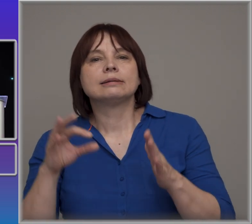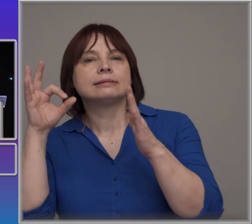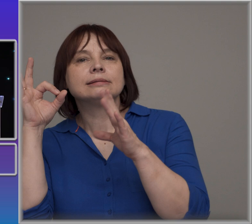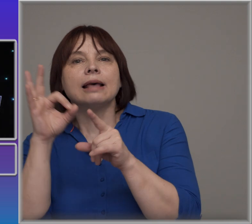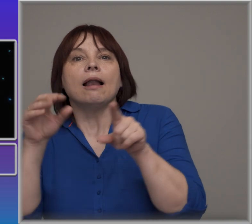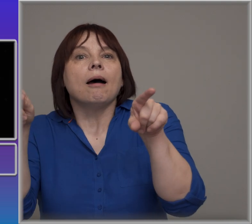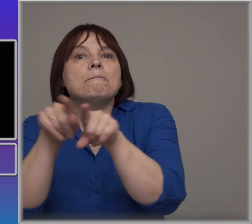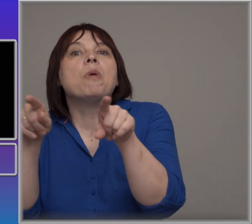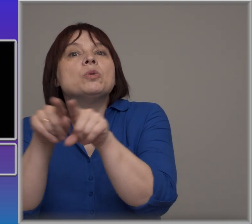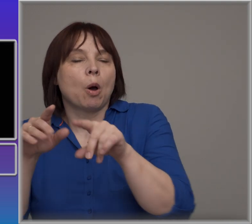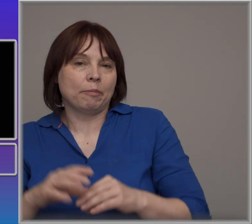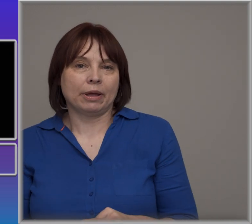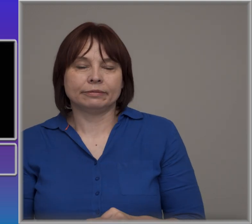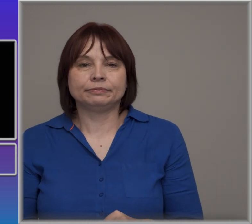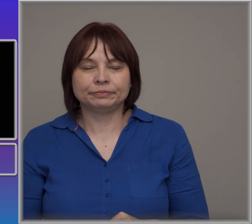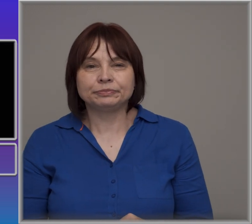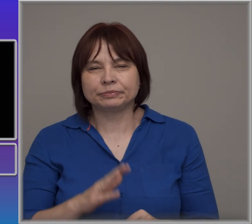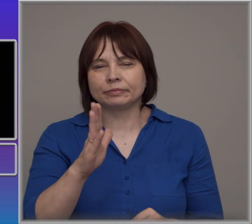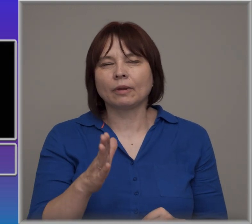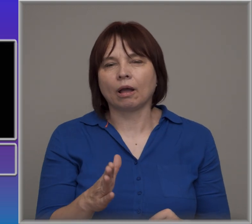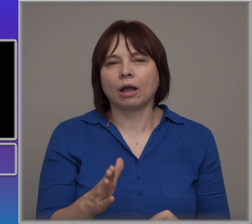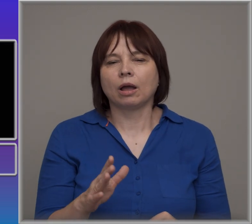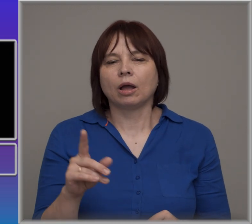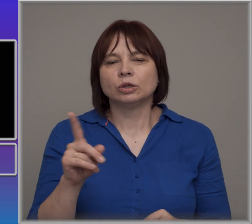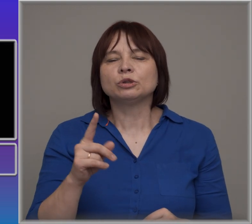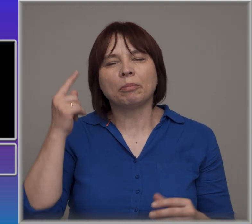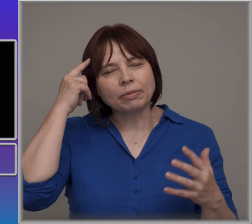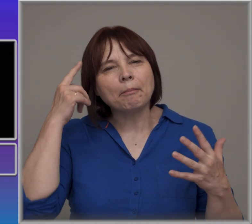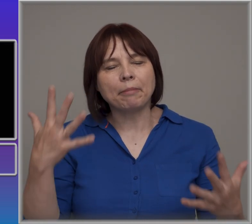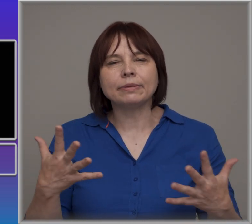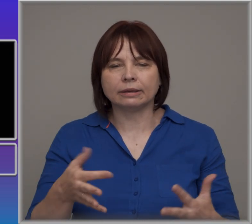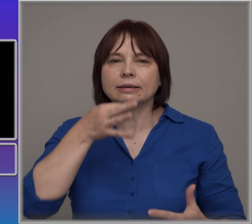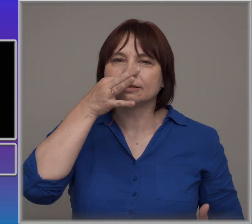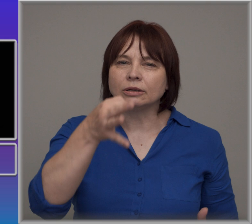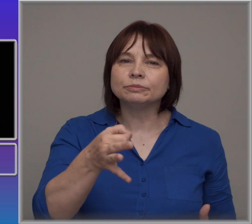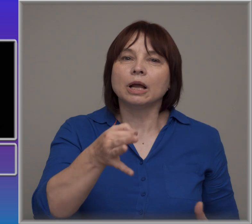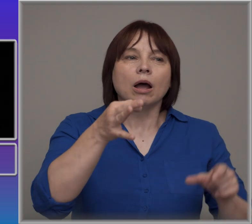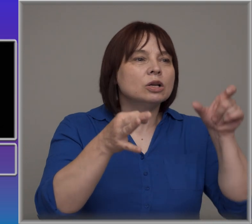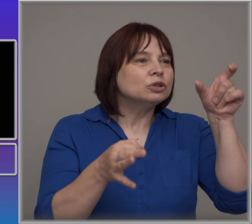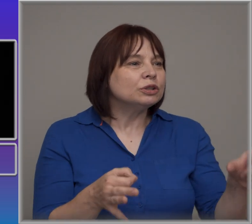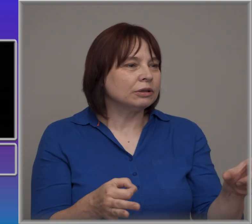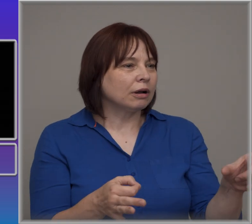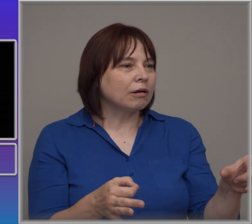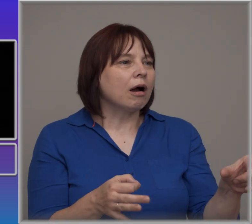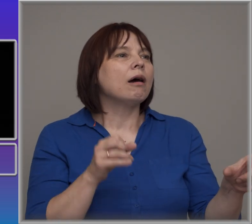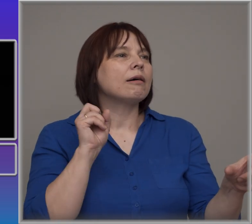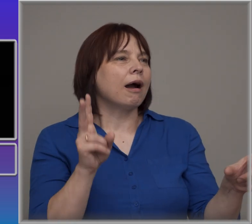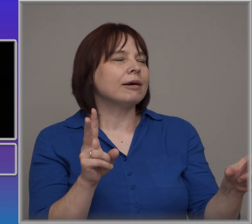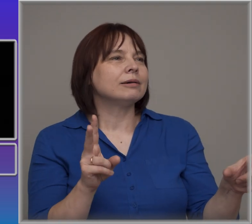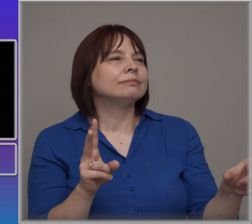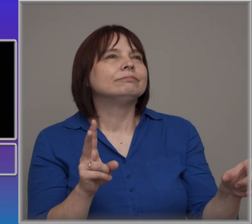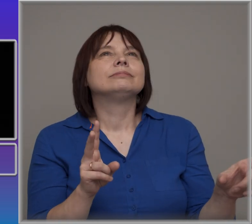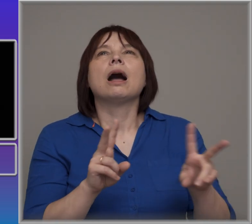два слова: «образ» и «подобие». Можно сказать